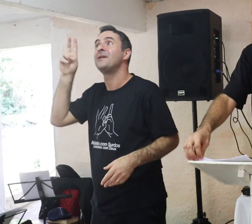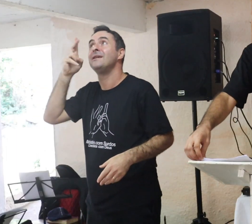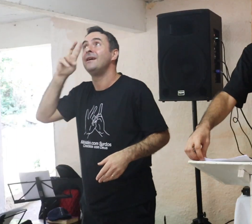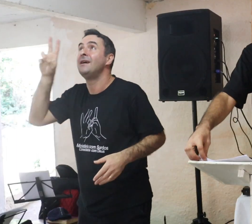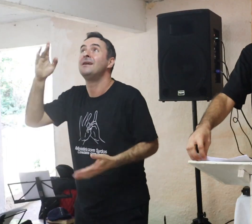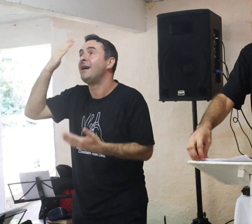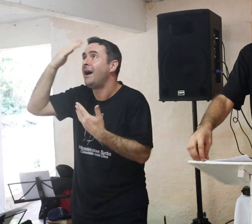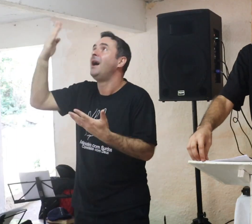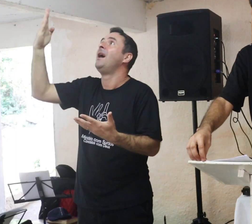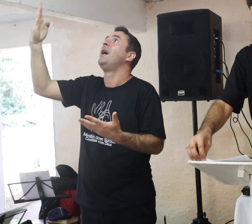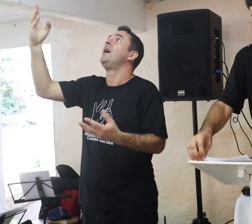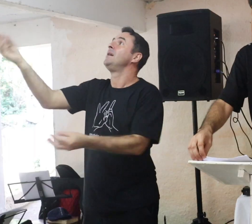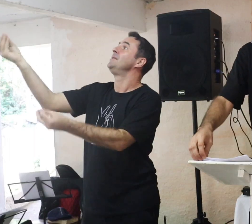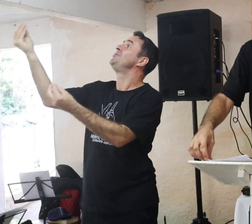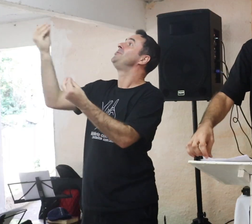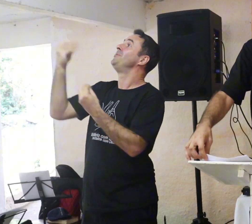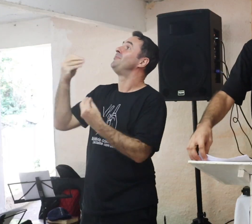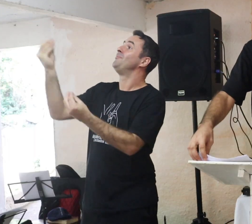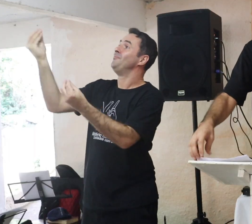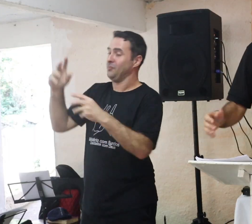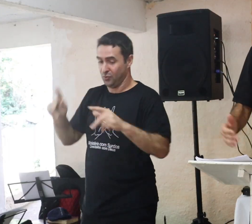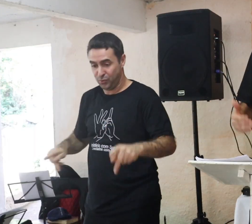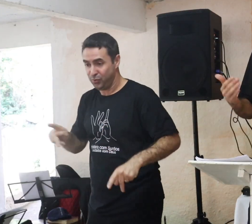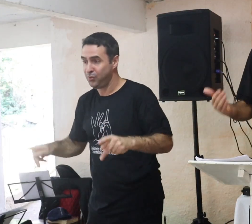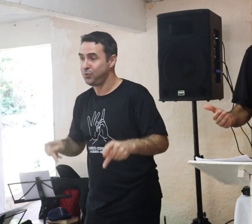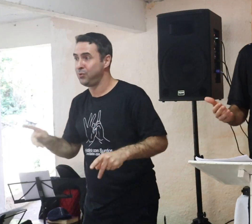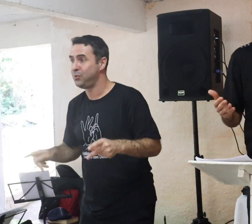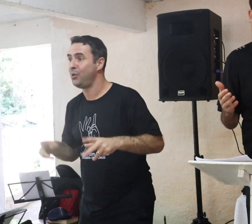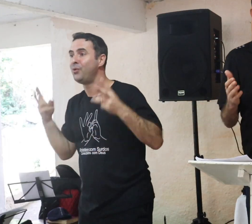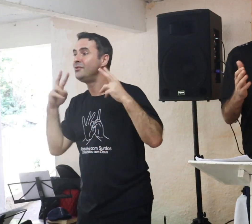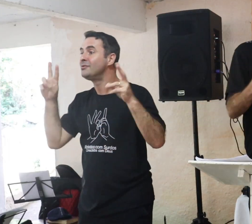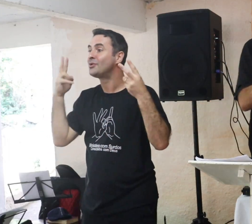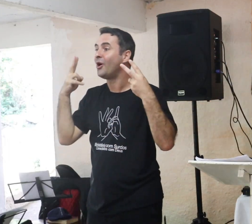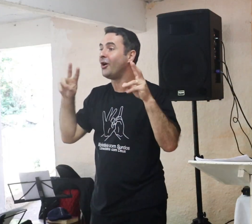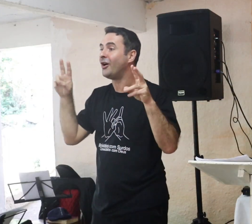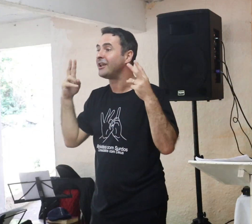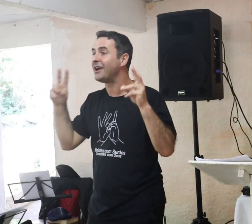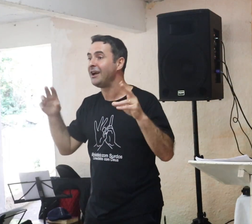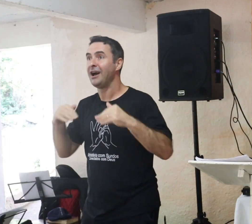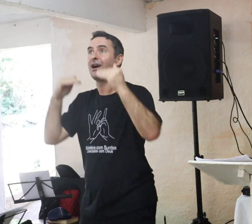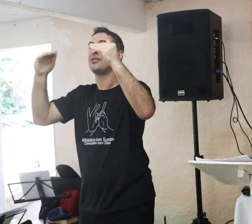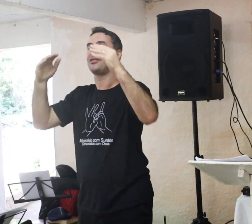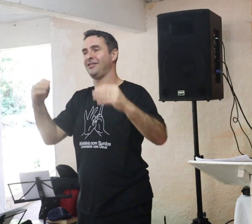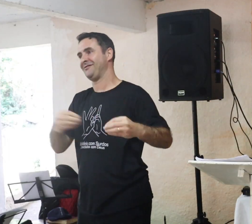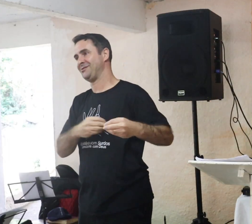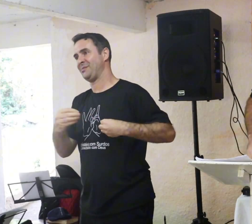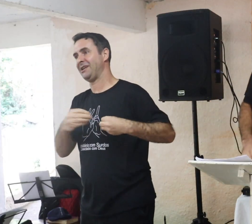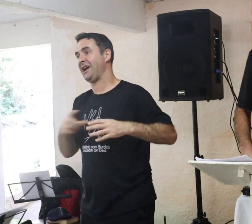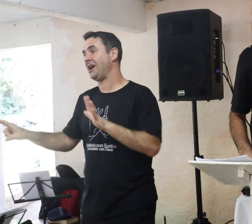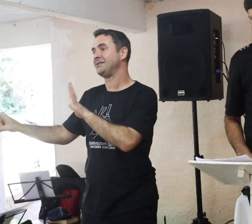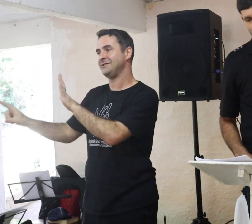gratidão. Deus dá a seu povo vitória sobre o pecado e a lei que conduzem à morte.